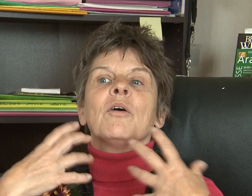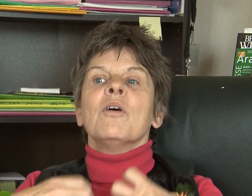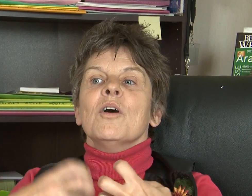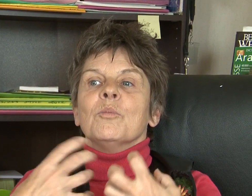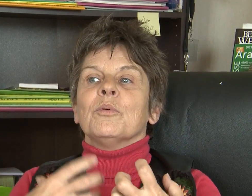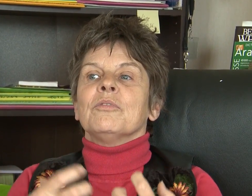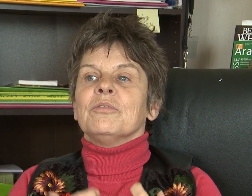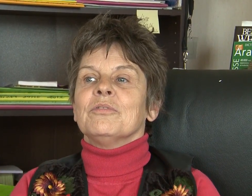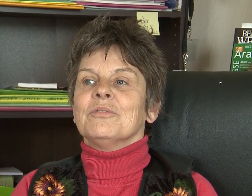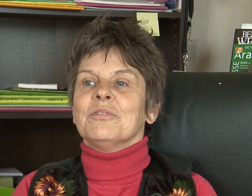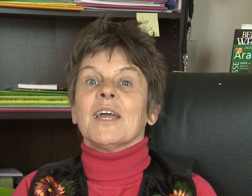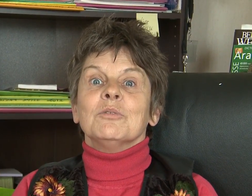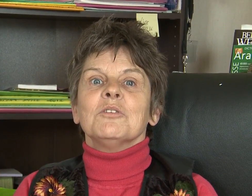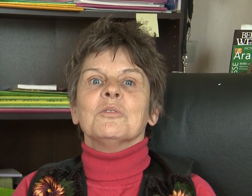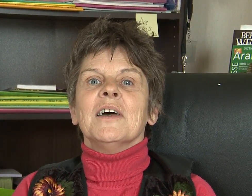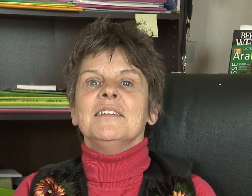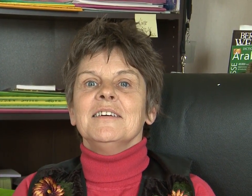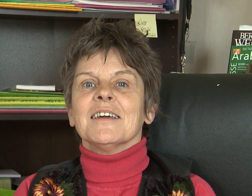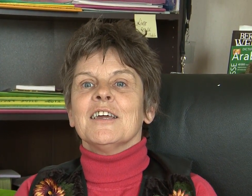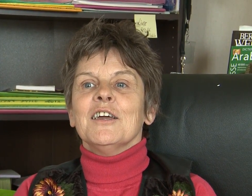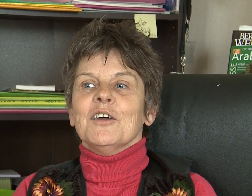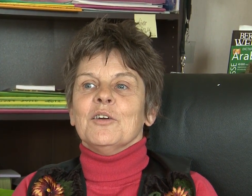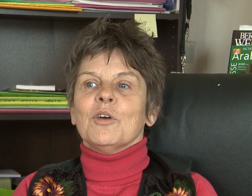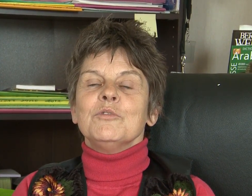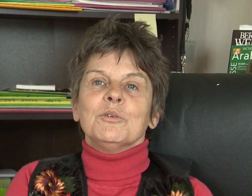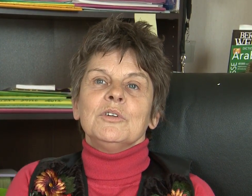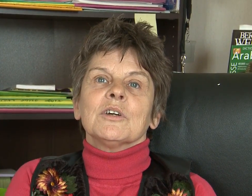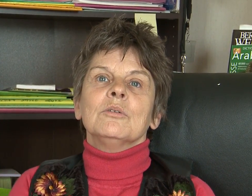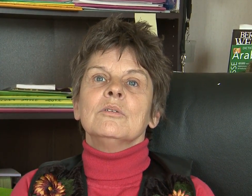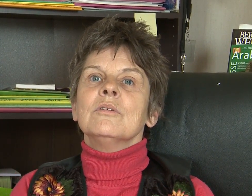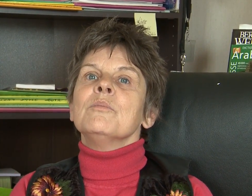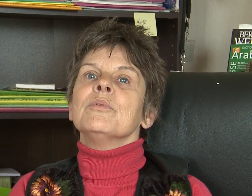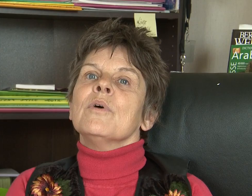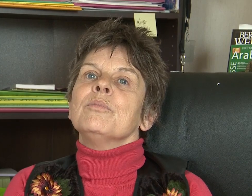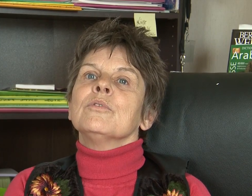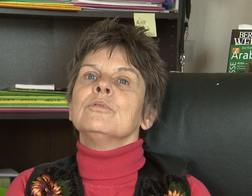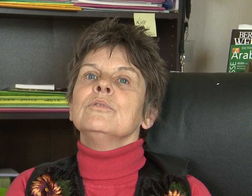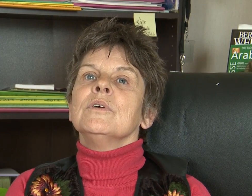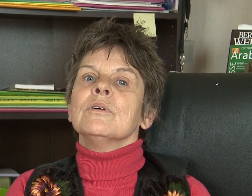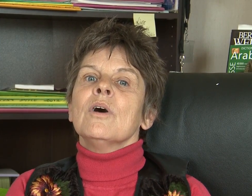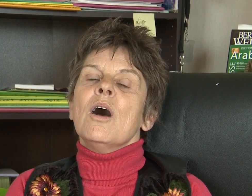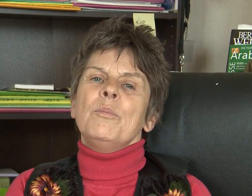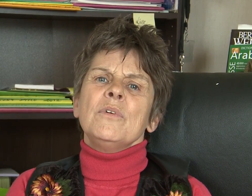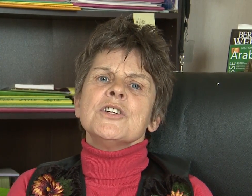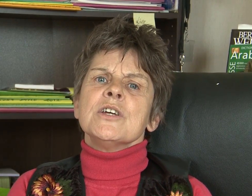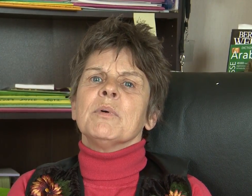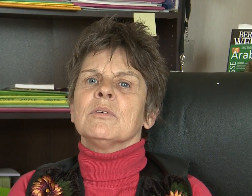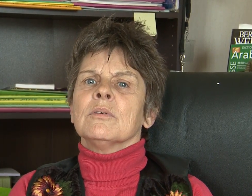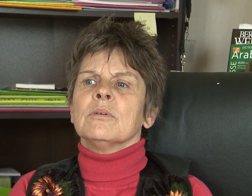faire écouter ce qu'on a à dire. Et c'est un petit côté rigolo, un peu clown et un peu léger parce que, je